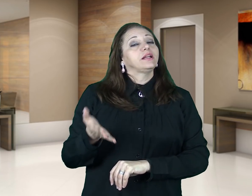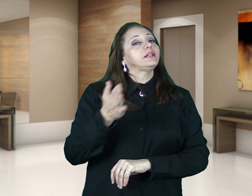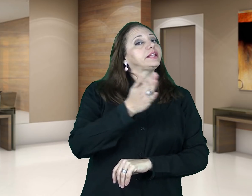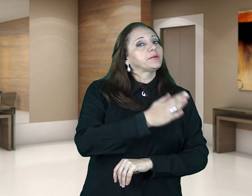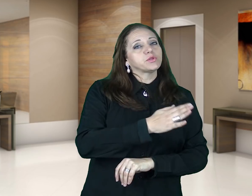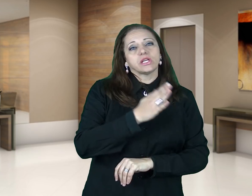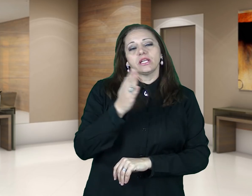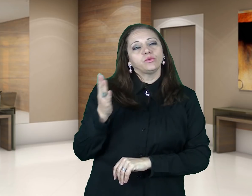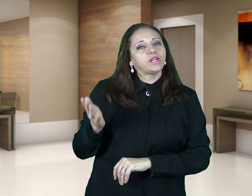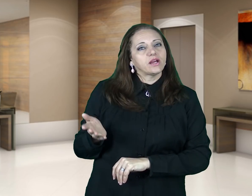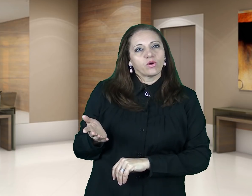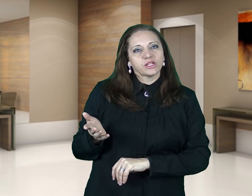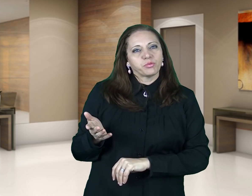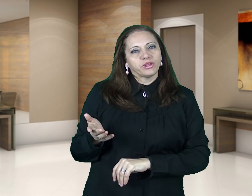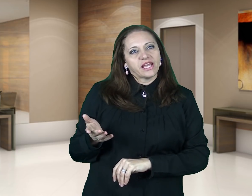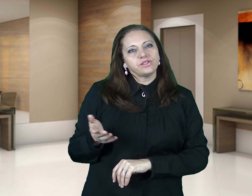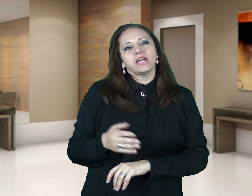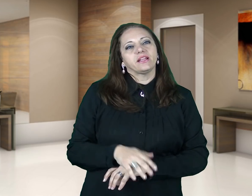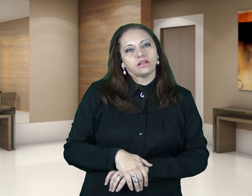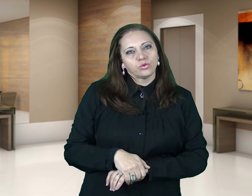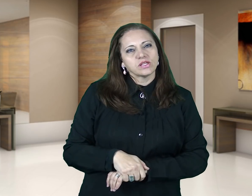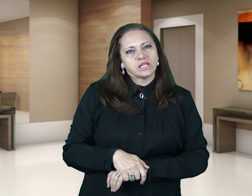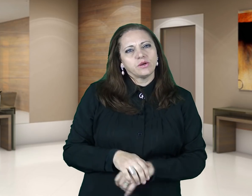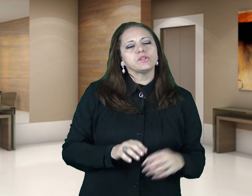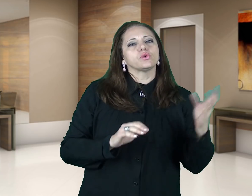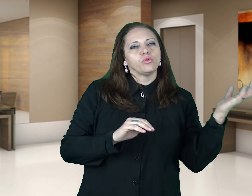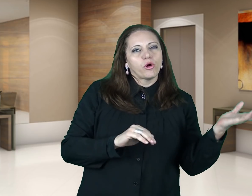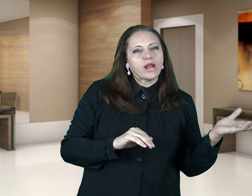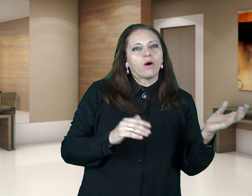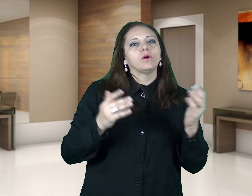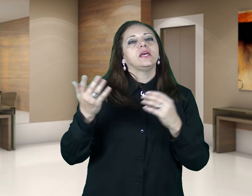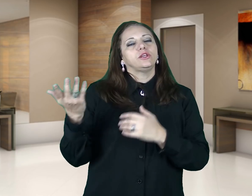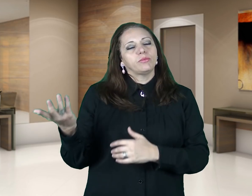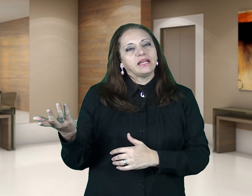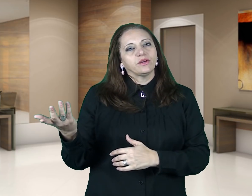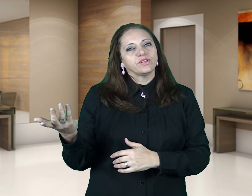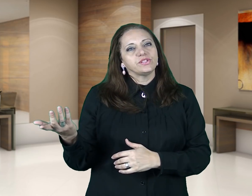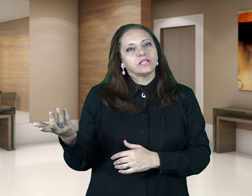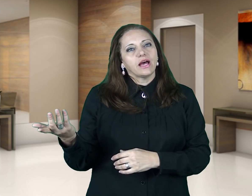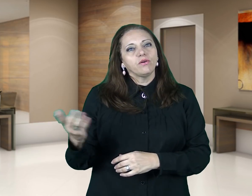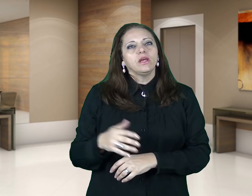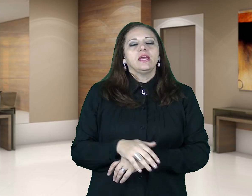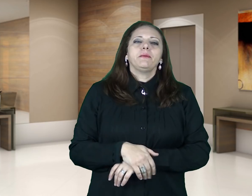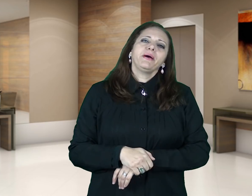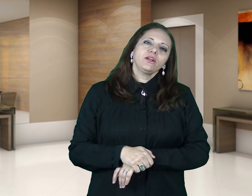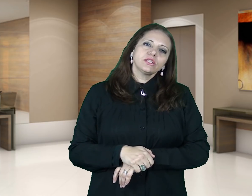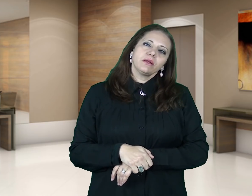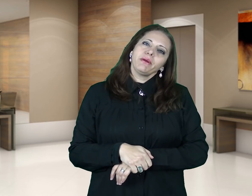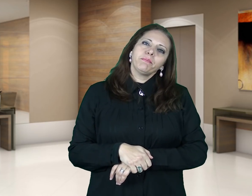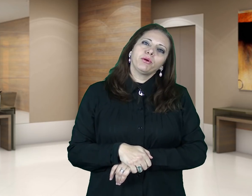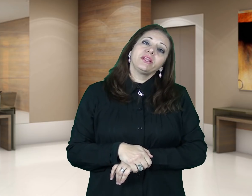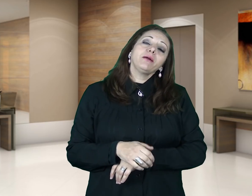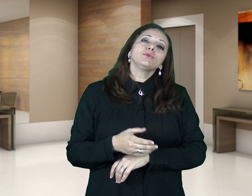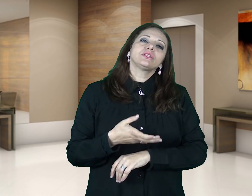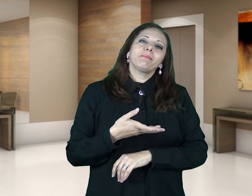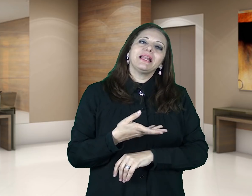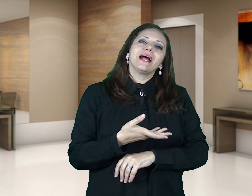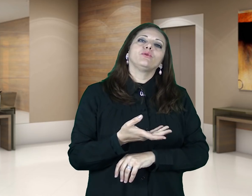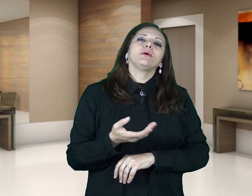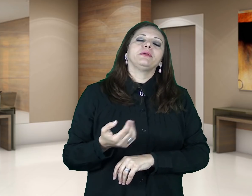soletração de termos que não tenha correspondência entre duas línguas, uma oral e uma língua de sinal, e para nós também podermos trabalhar